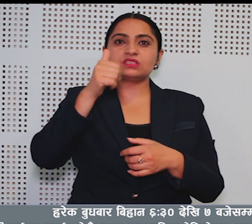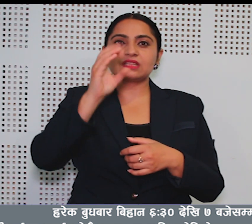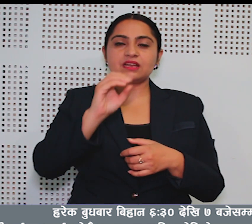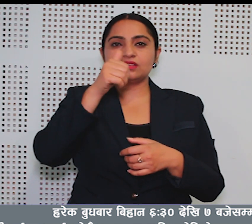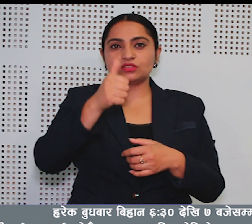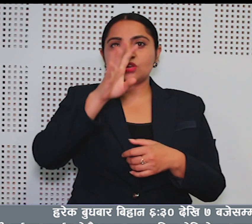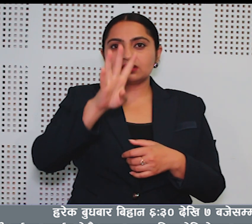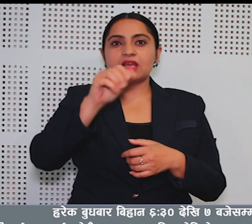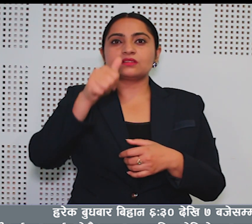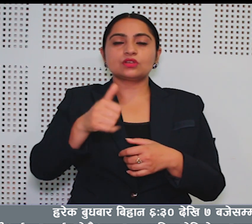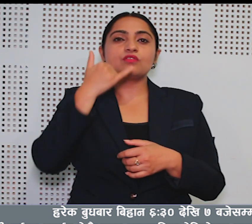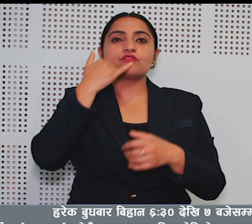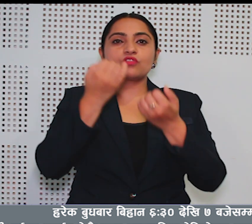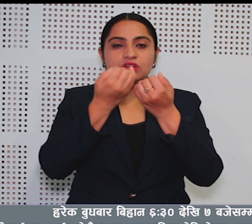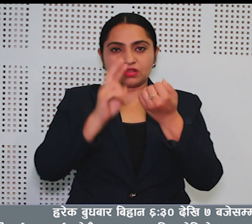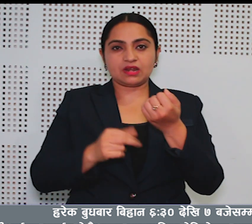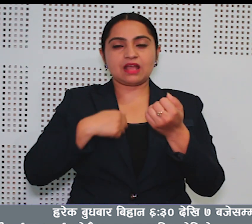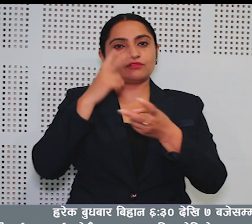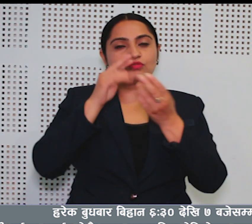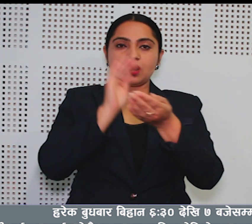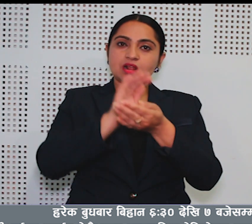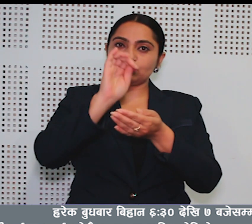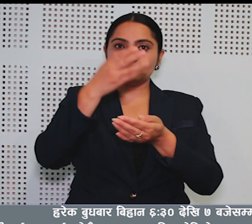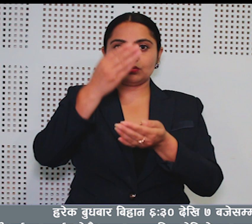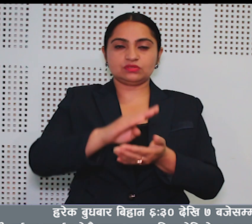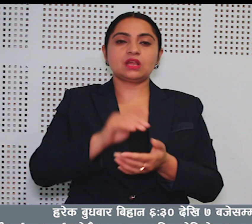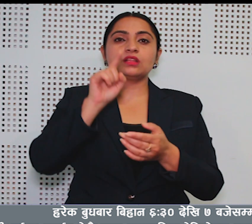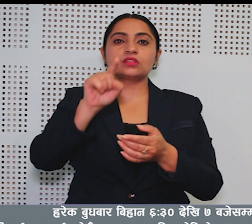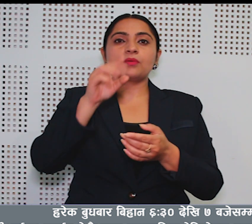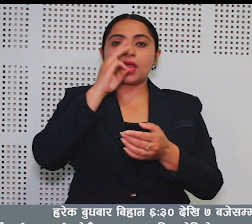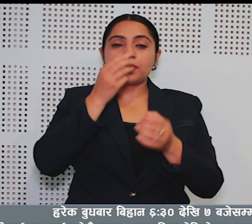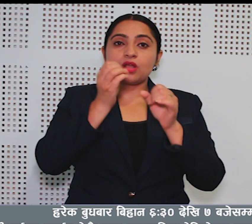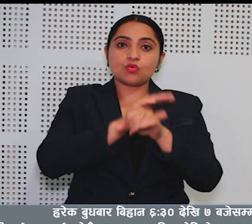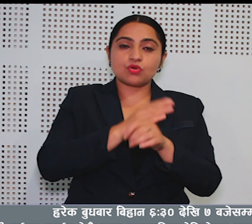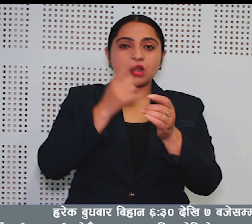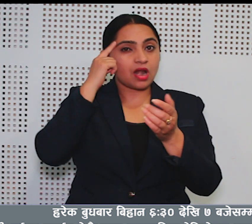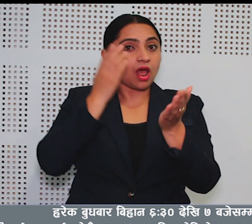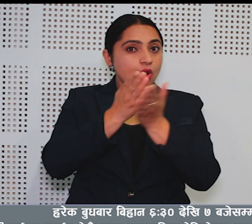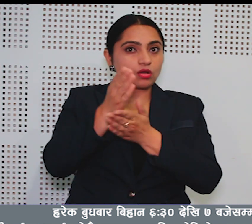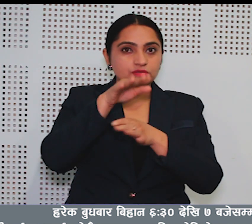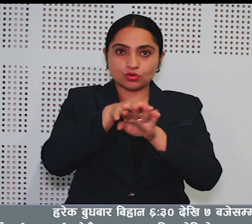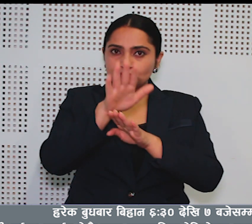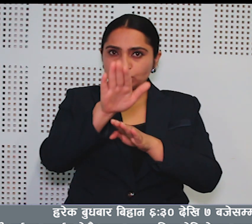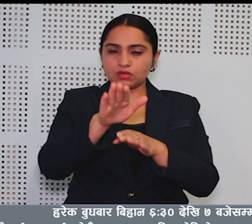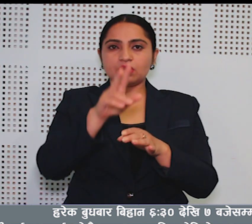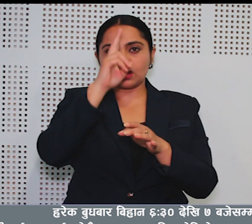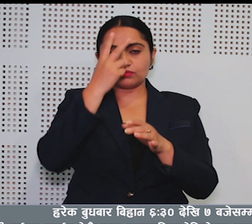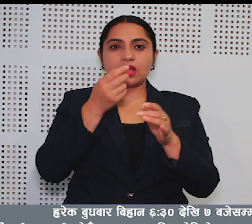01-5260-646 मा फोन गरेर आफ्नो कुरा राख्न सक्नुहुनेछ। तपाईमा कोरोनाका लक्षणहरू देखा परेको छ वा कोरोना भएको